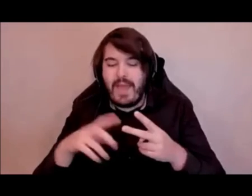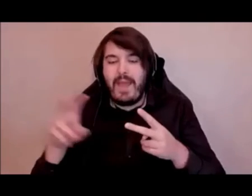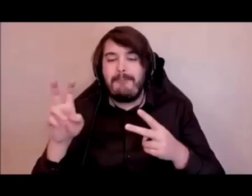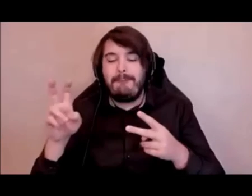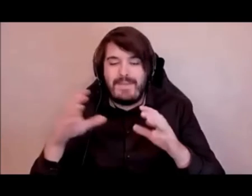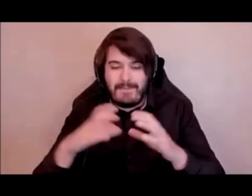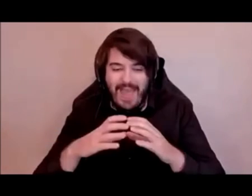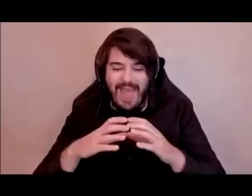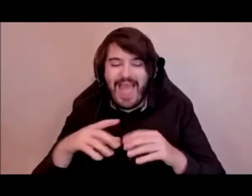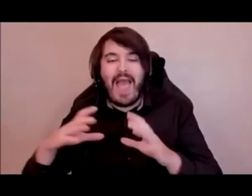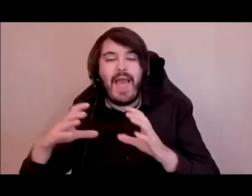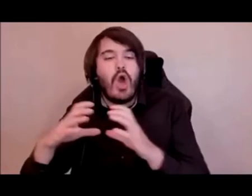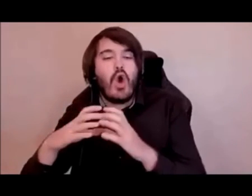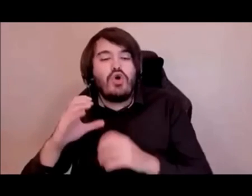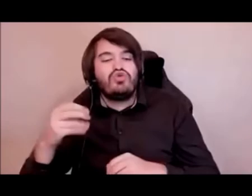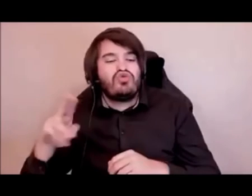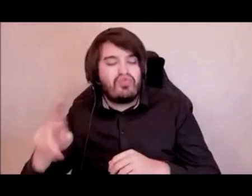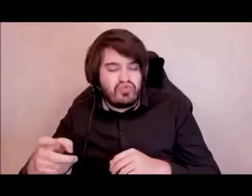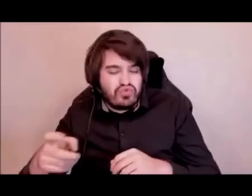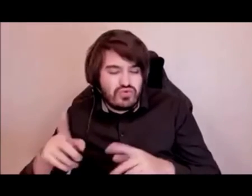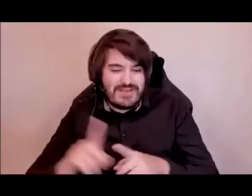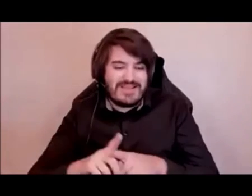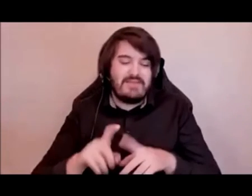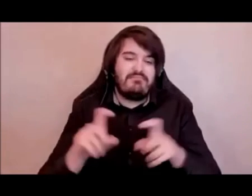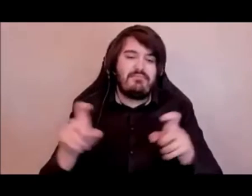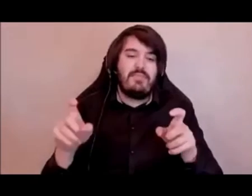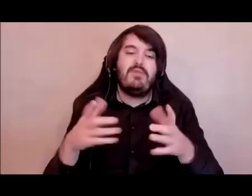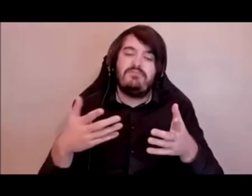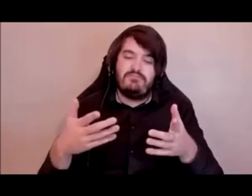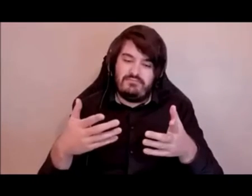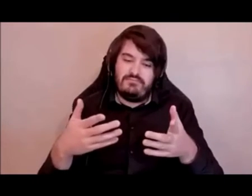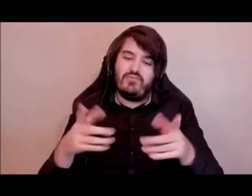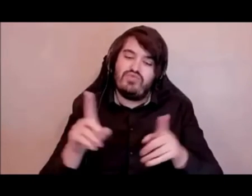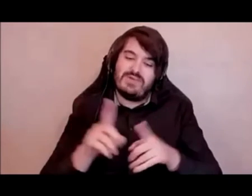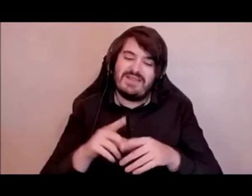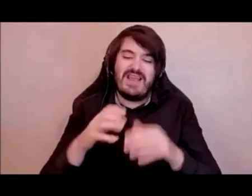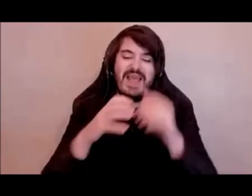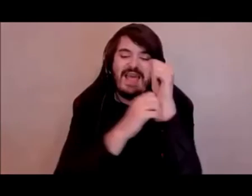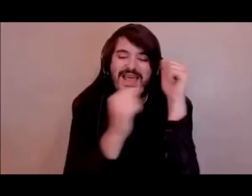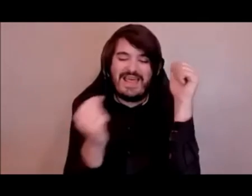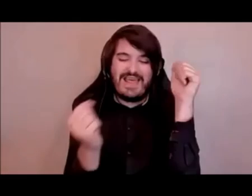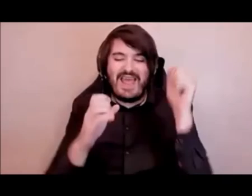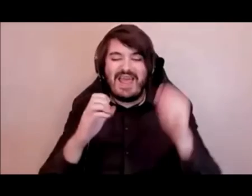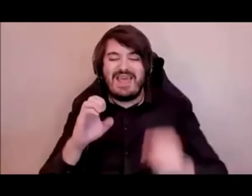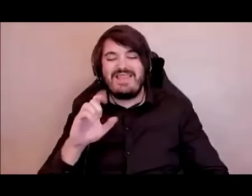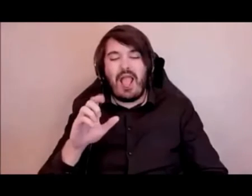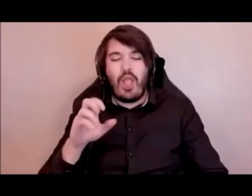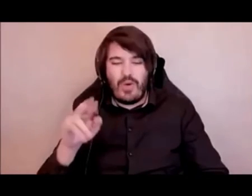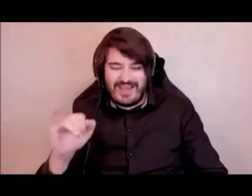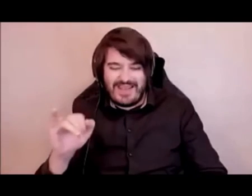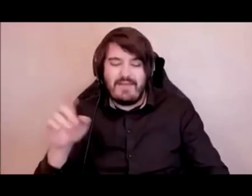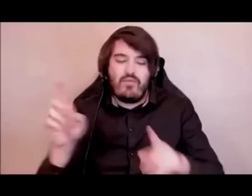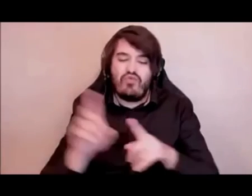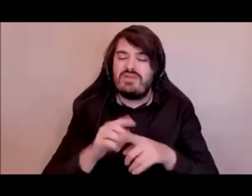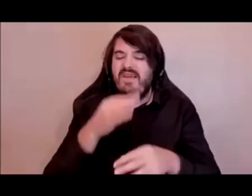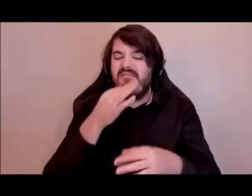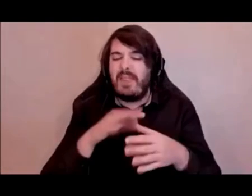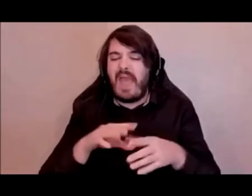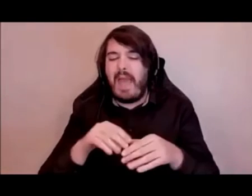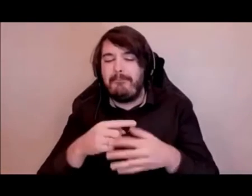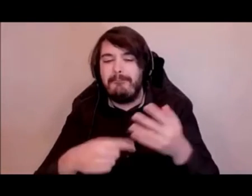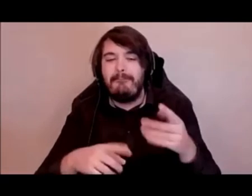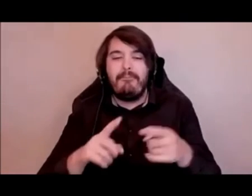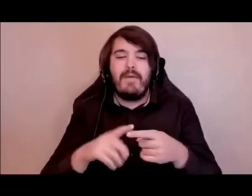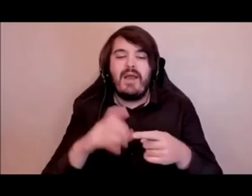de choux et ensuite le céleri, les différentes fines herbes comme